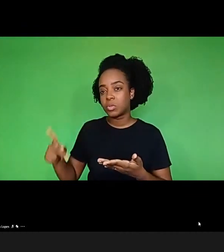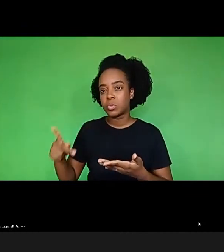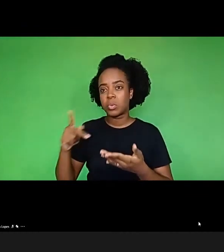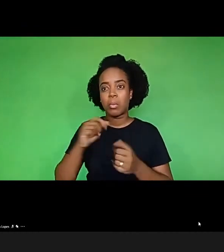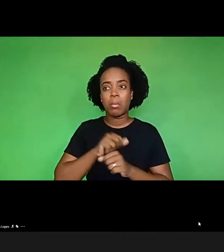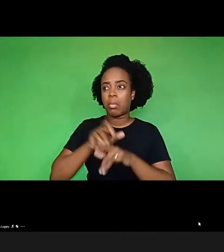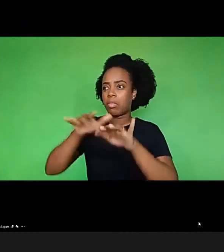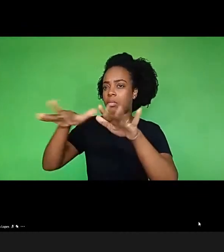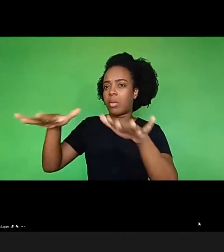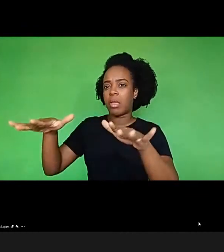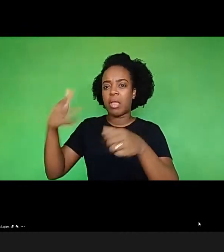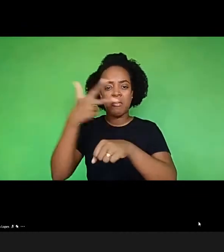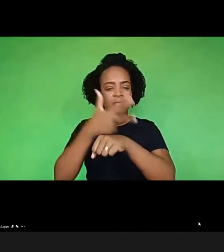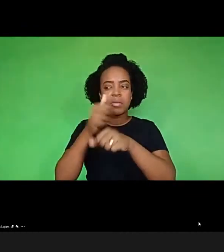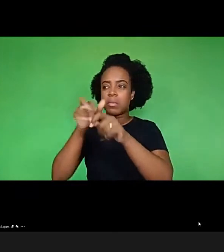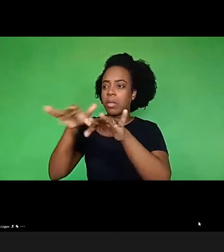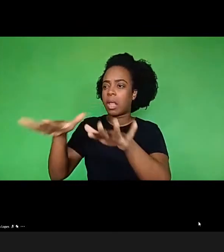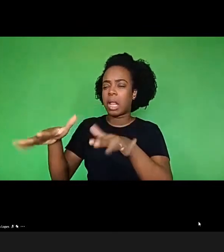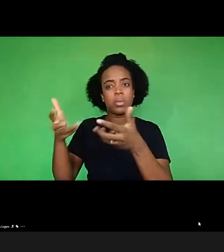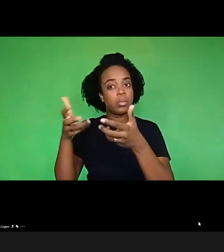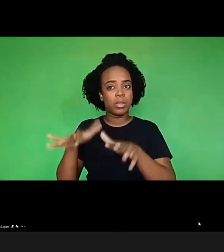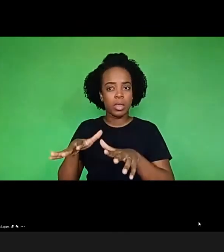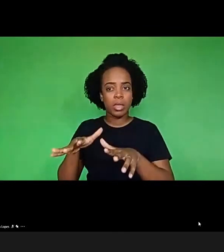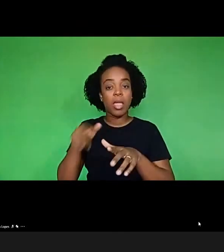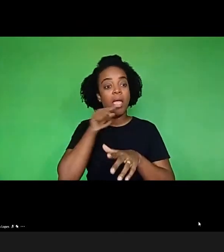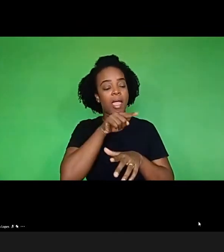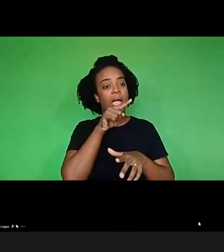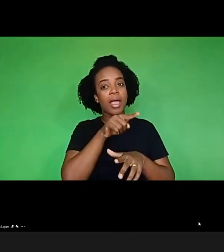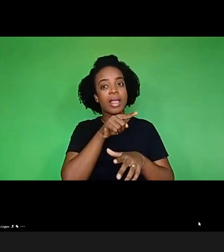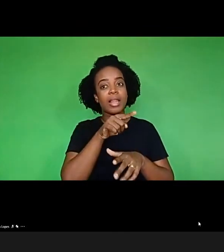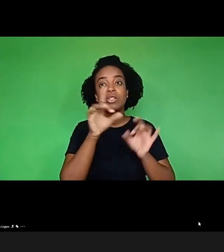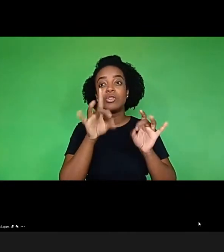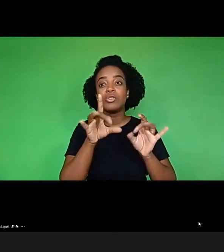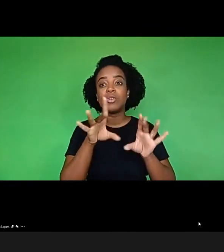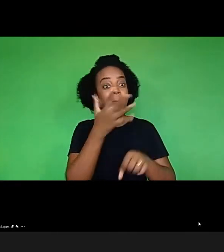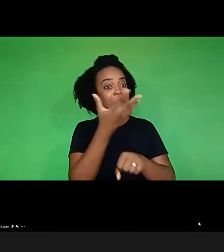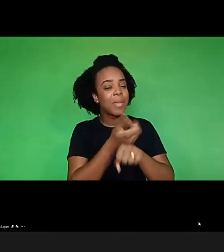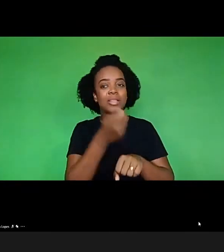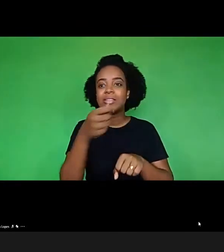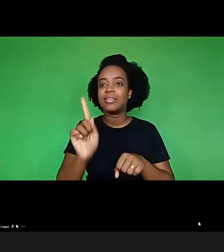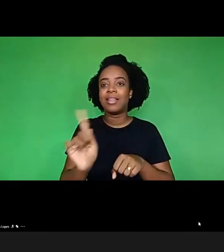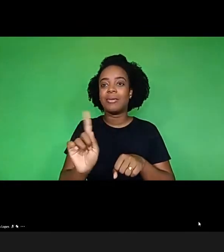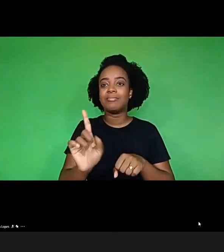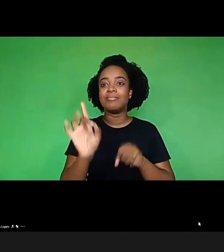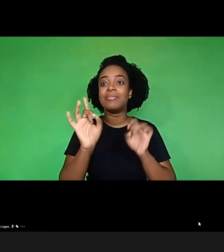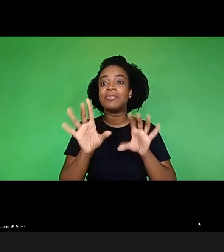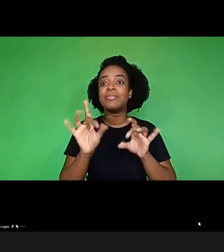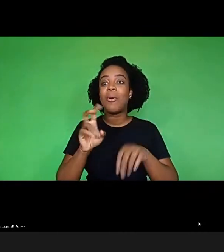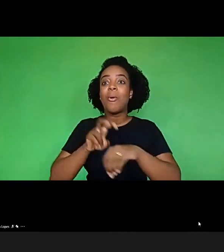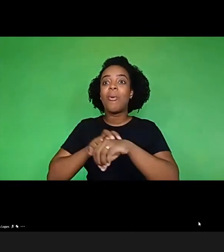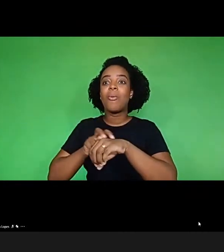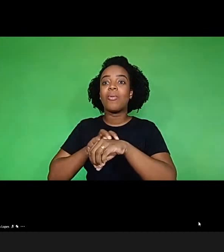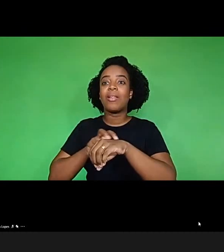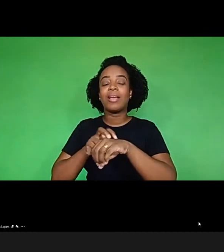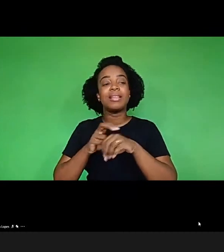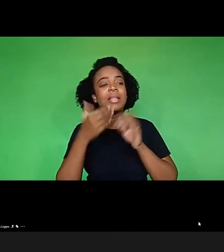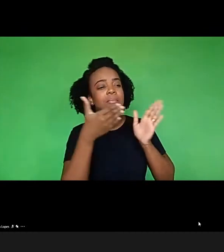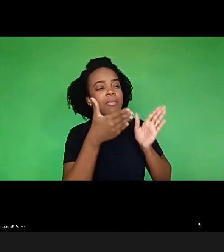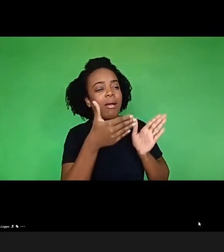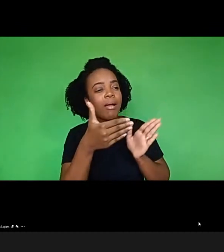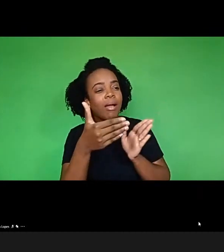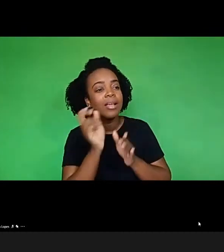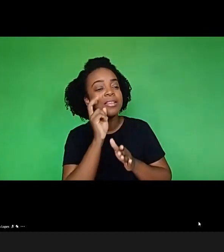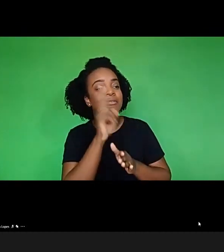possível. Então, a gente vai trabalhar com Microsoft Teams para esses encontros online e